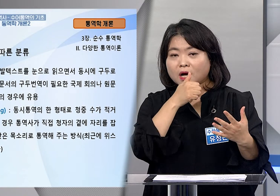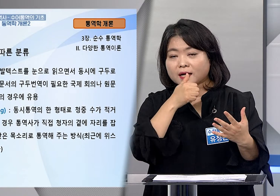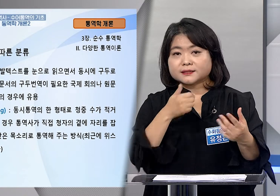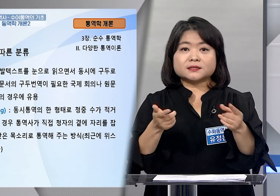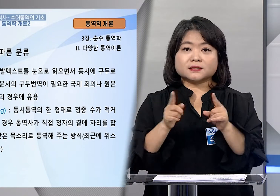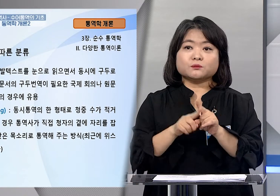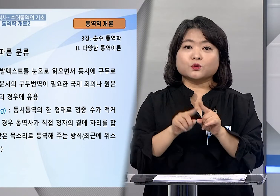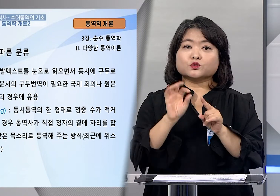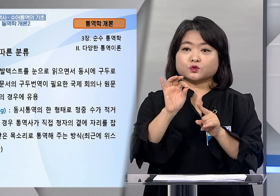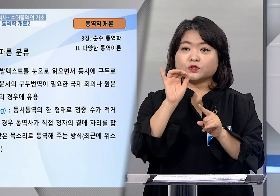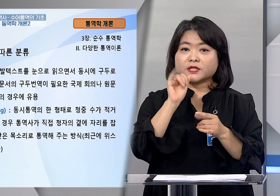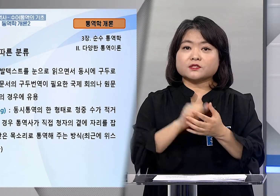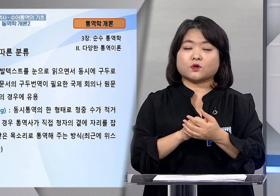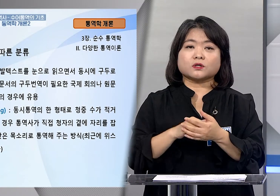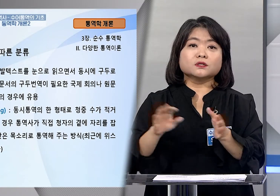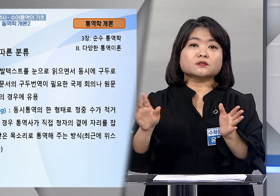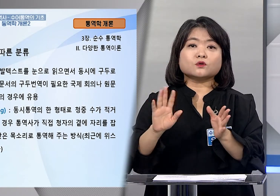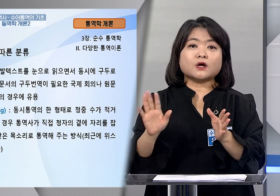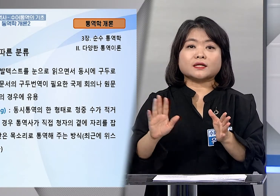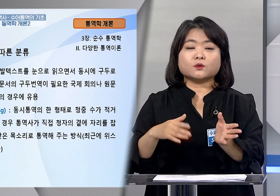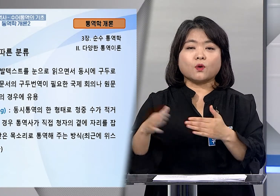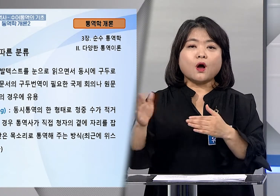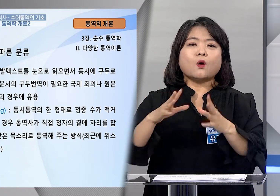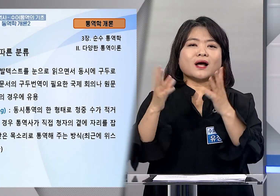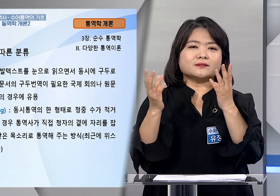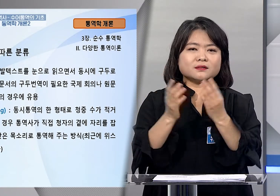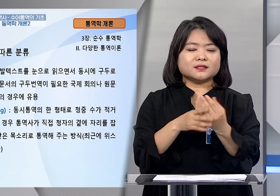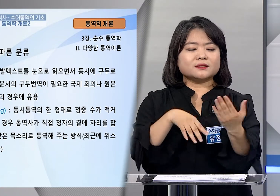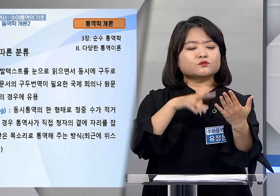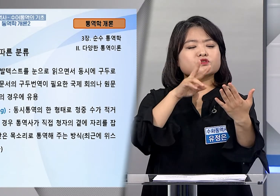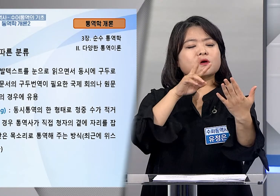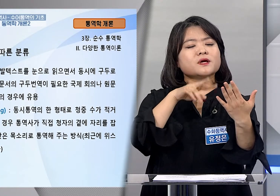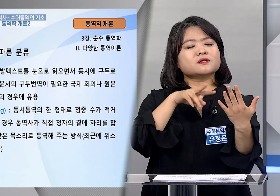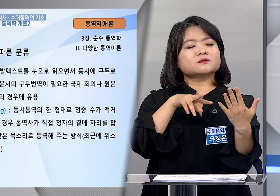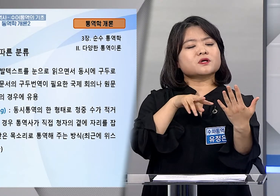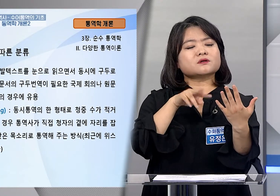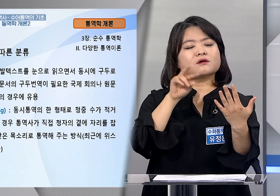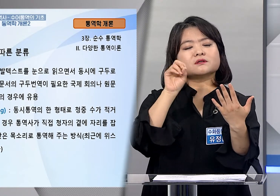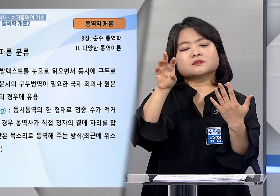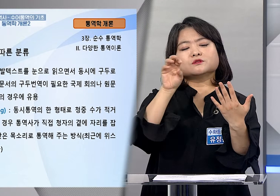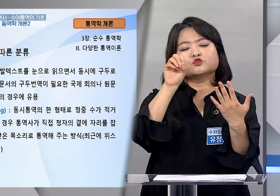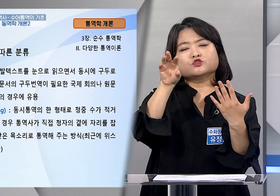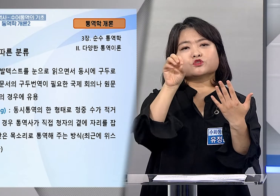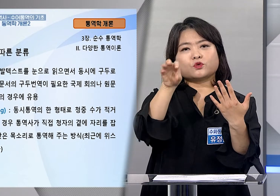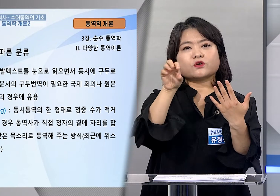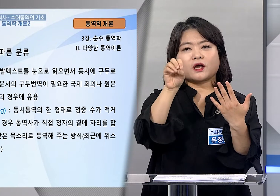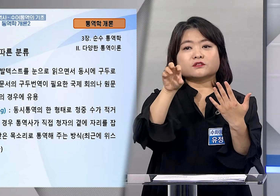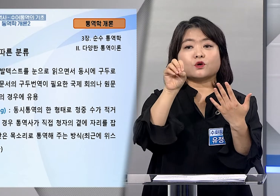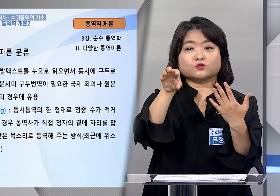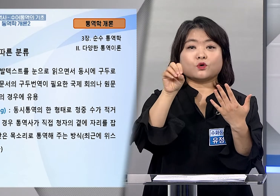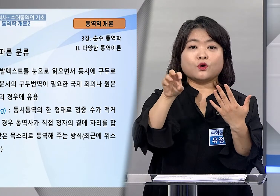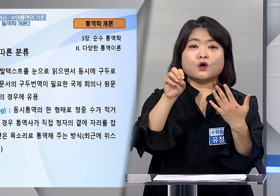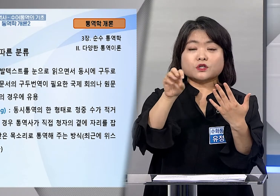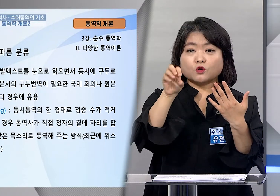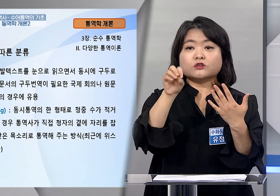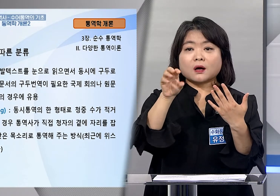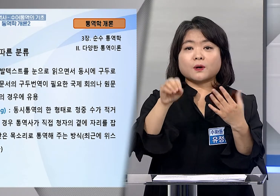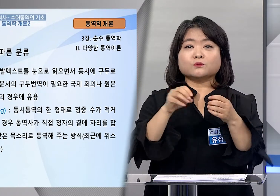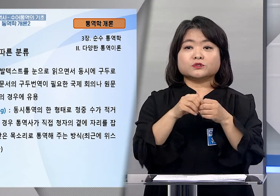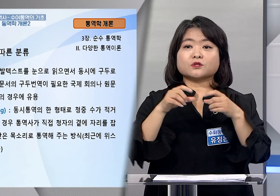같이 볼 수도 있겠죠. 그런 경우가 아니고 완전히 문서만 읽으면서 이거를 구두로 통역하는 경우도 경우가 바로 문장